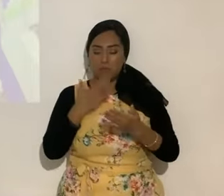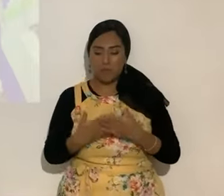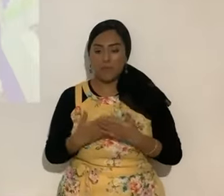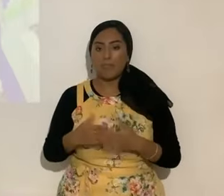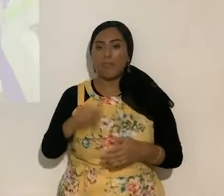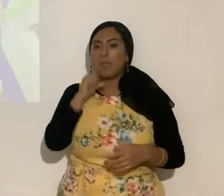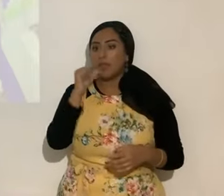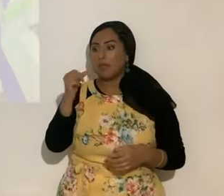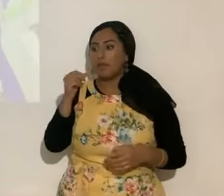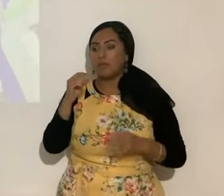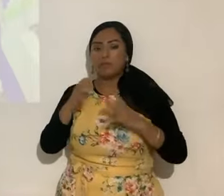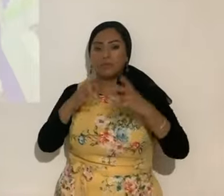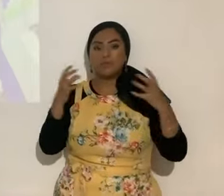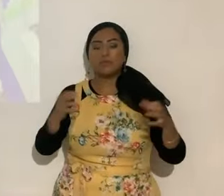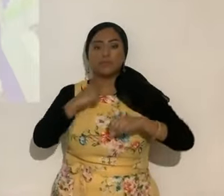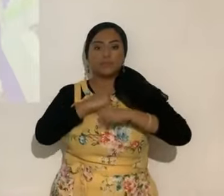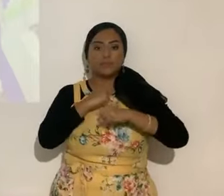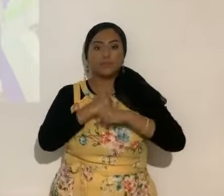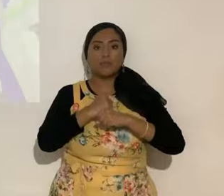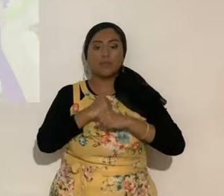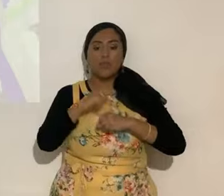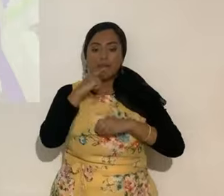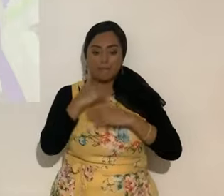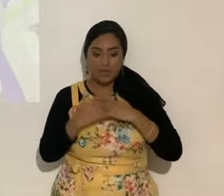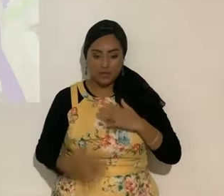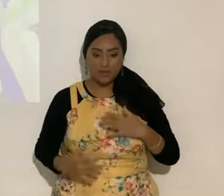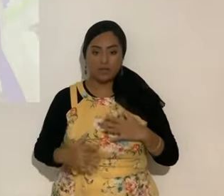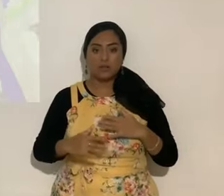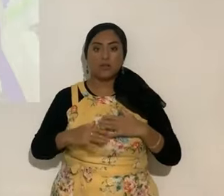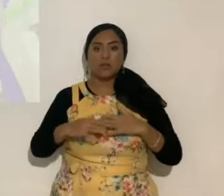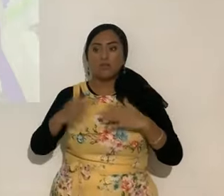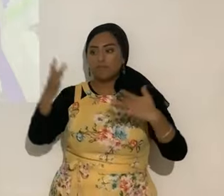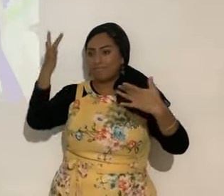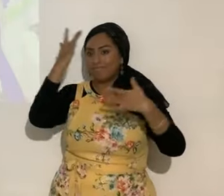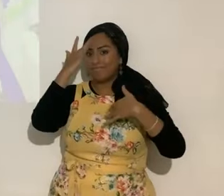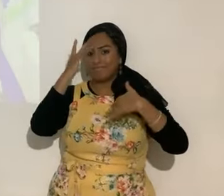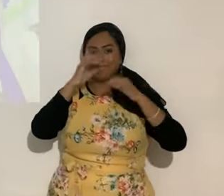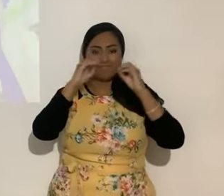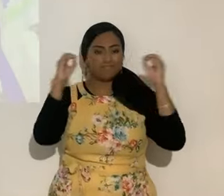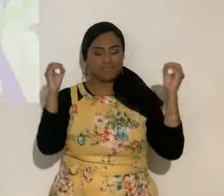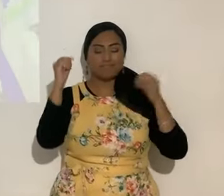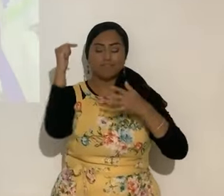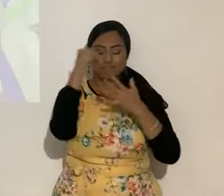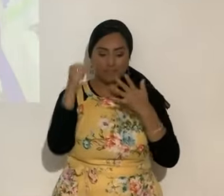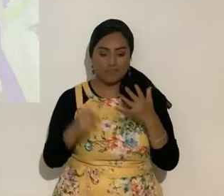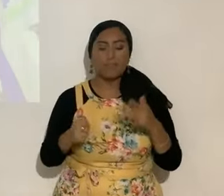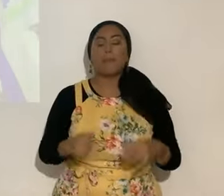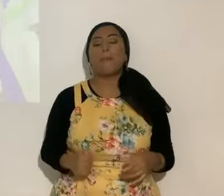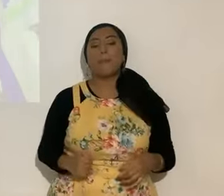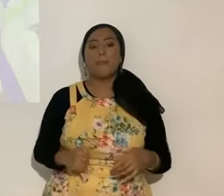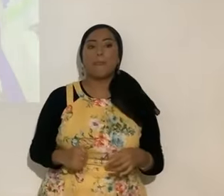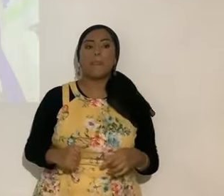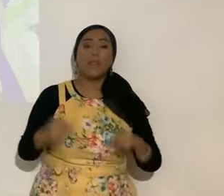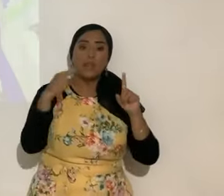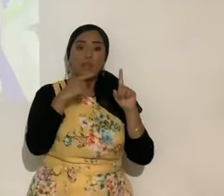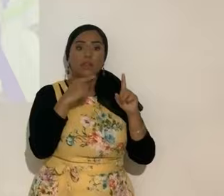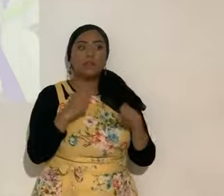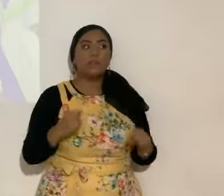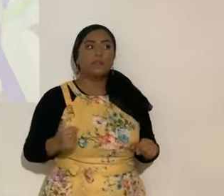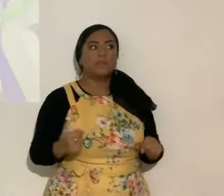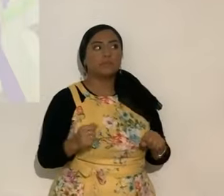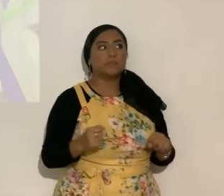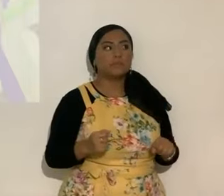no comía, se cuida mucho del colesterol, de la glucosa, no era diabético, no era hipertenso, etcétera, etcétera, y estando,